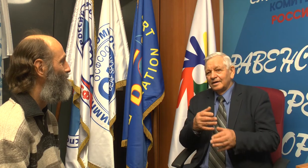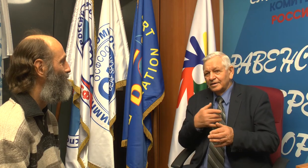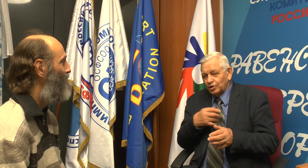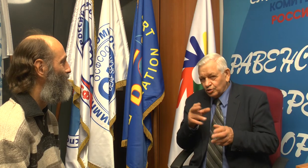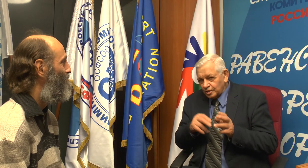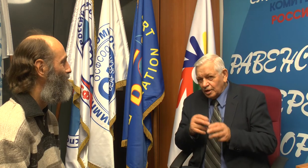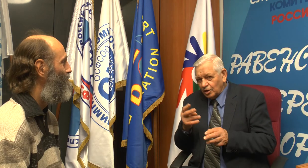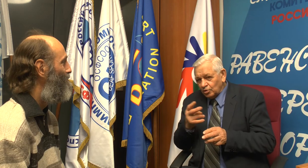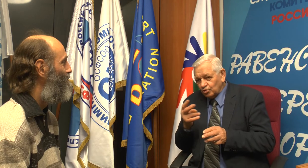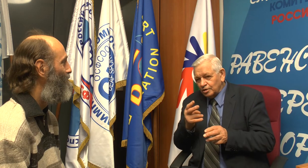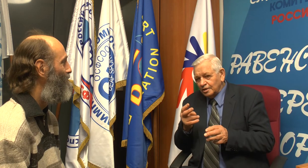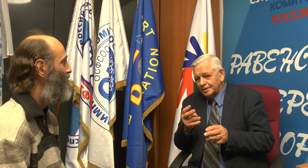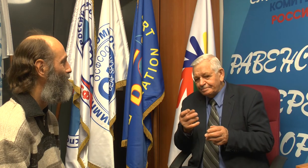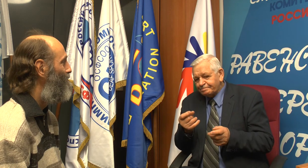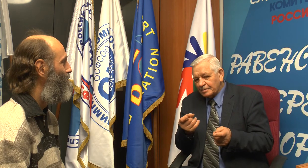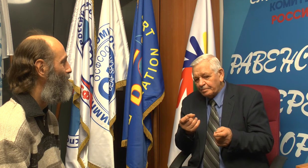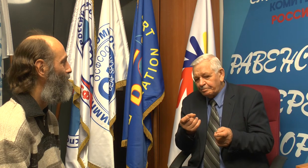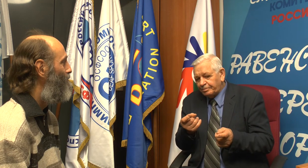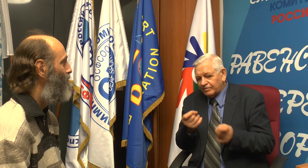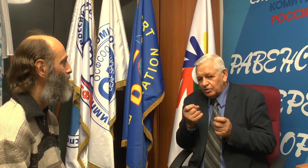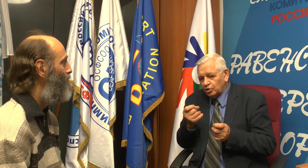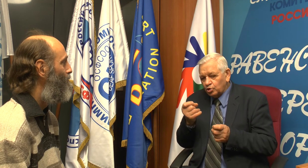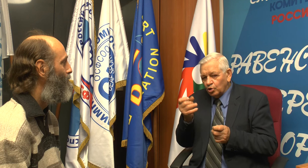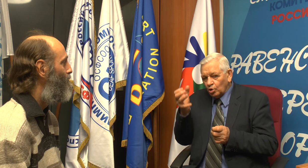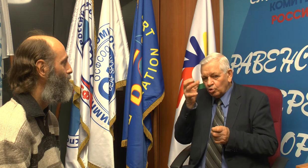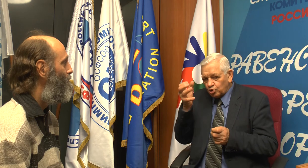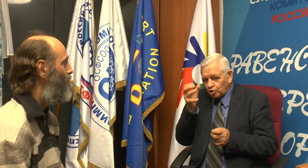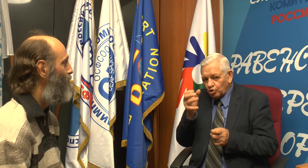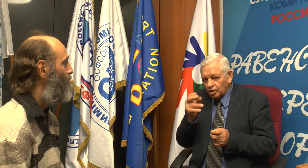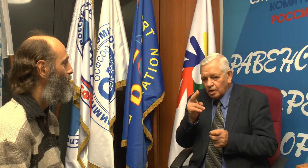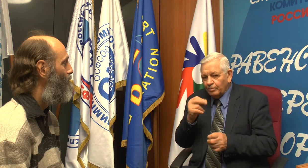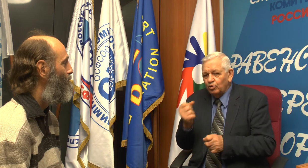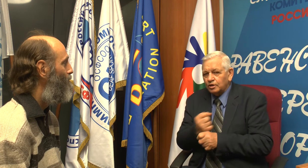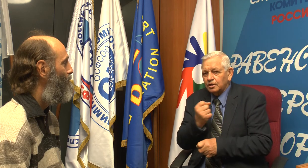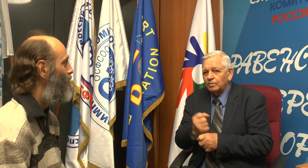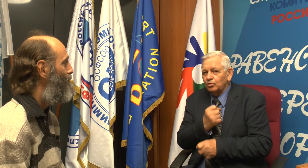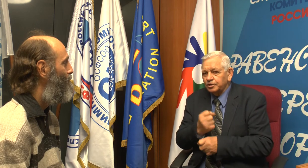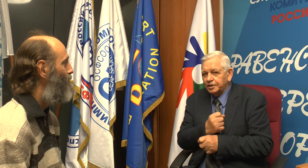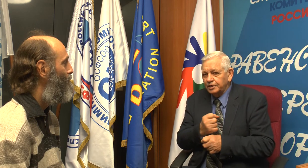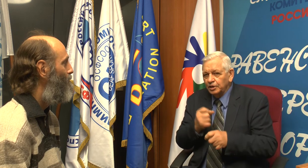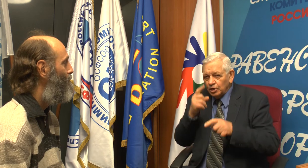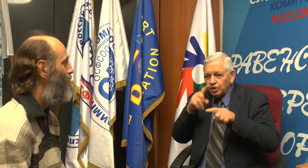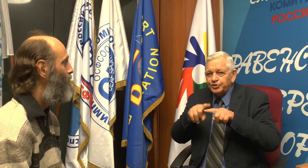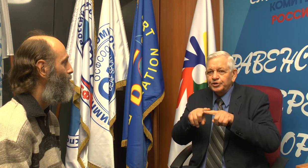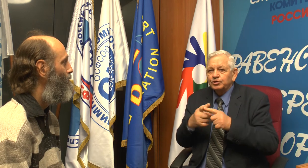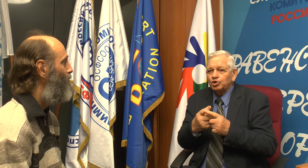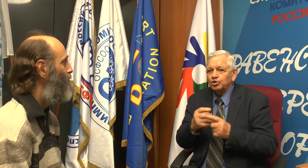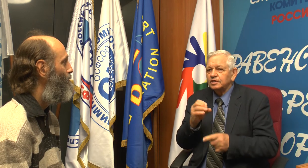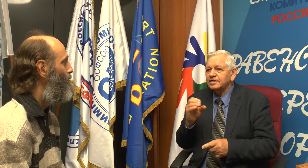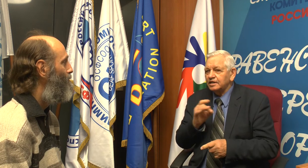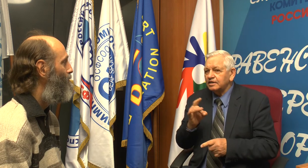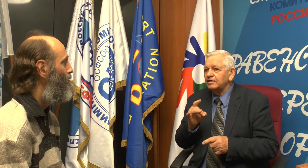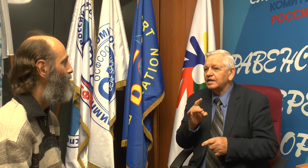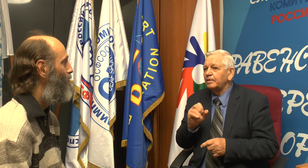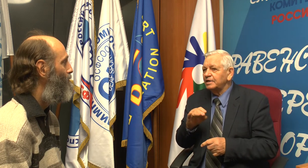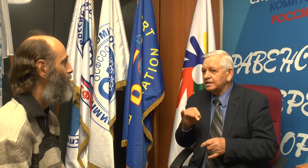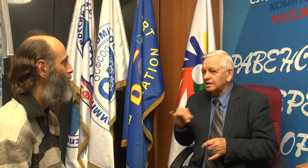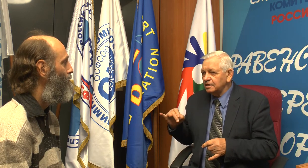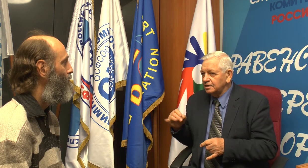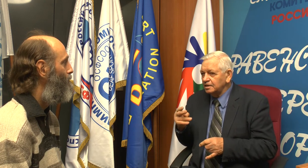Я считаю, нужно привлечь ученых по разработке технических средств реабилитации